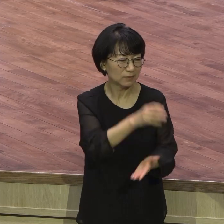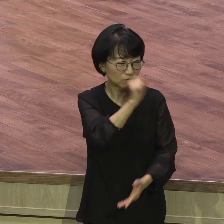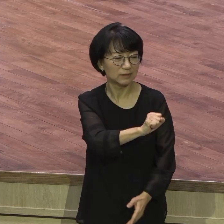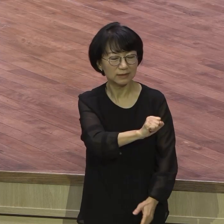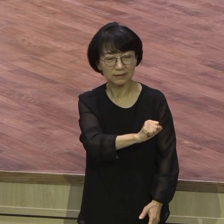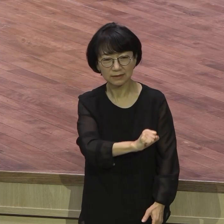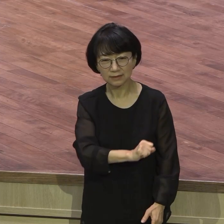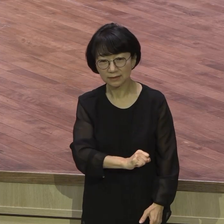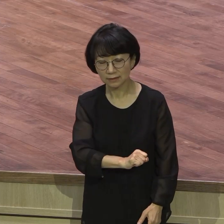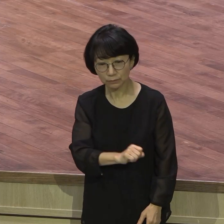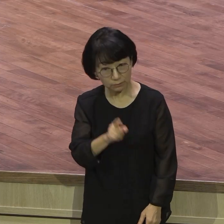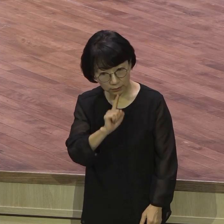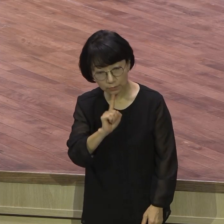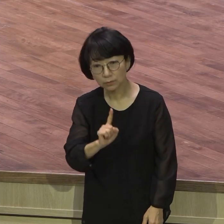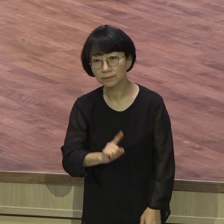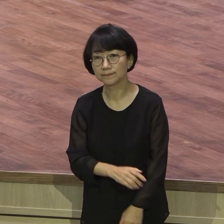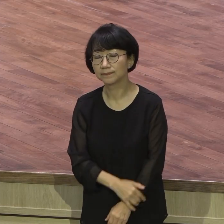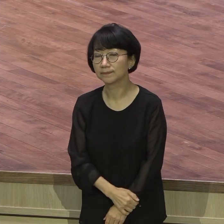이게 무슨 말입니까.